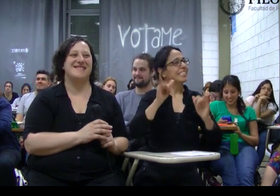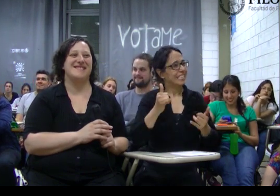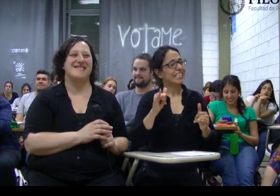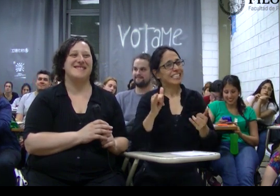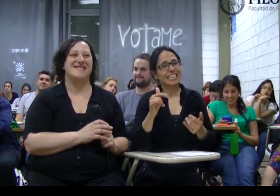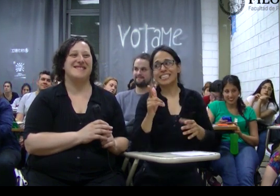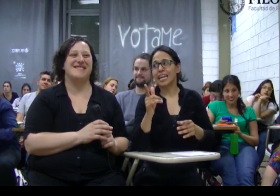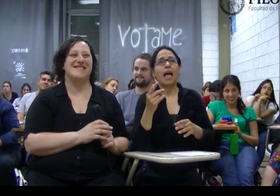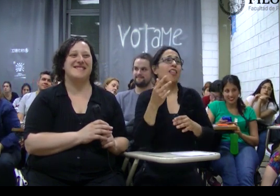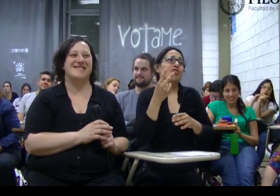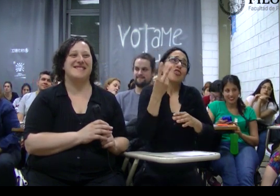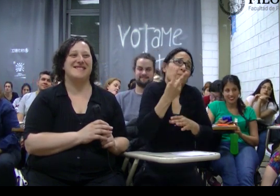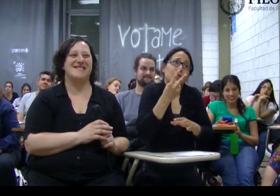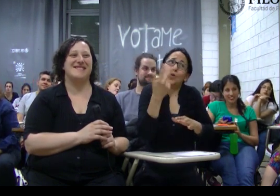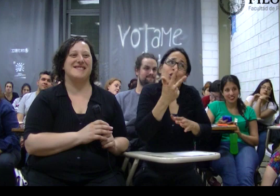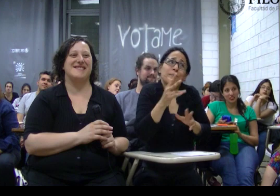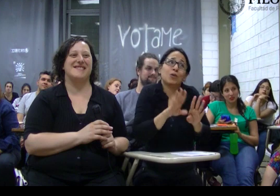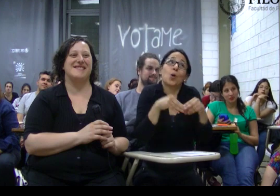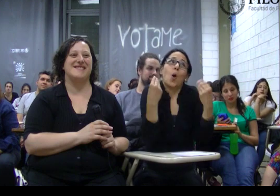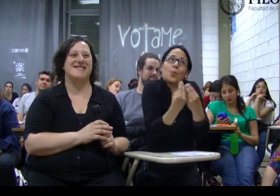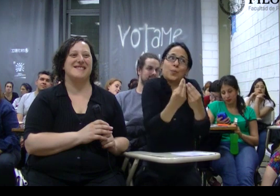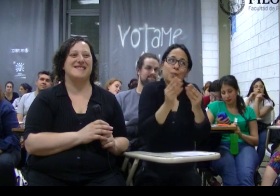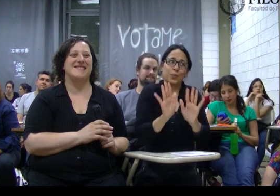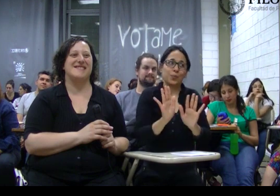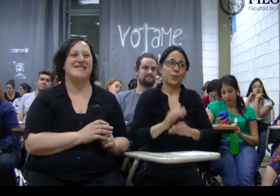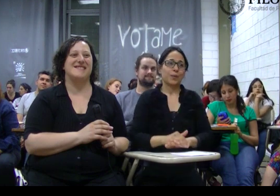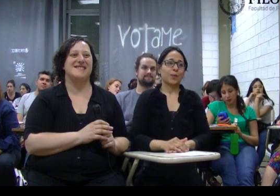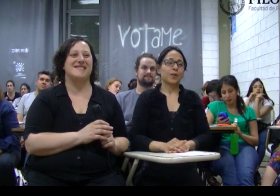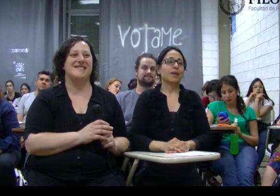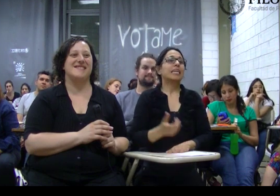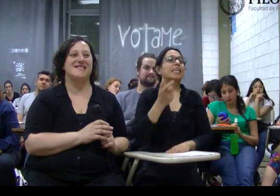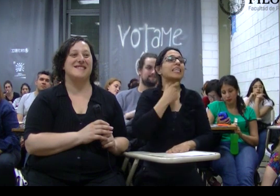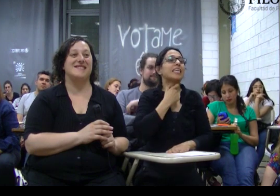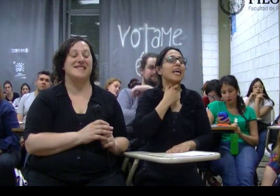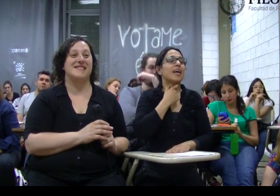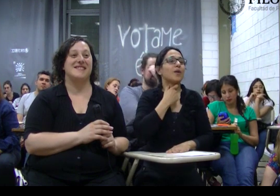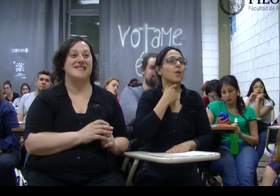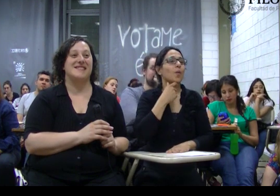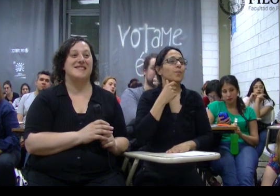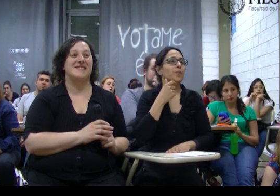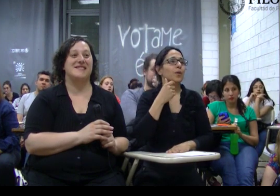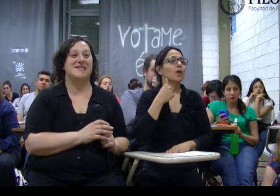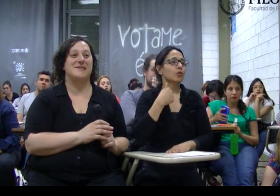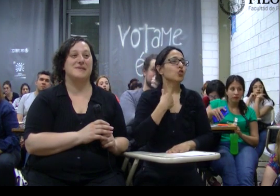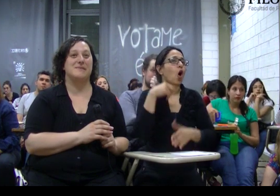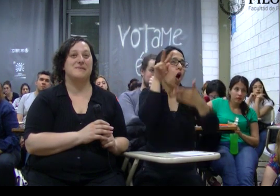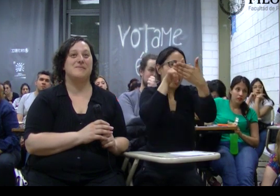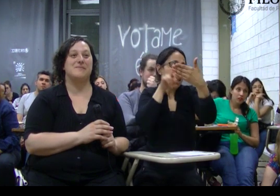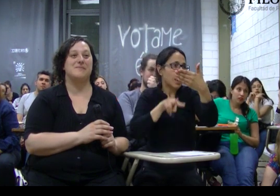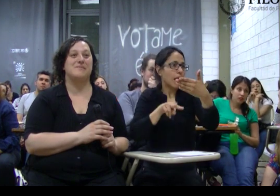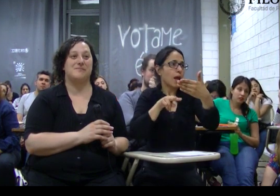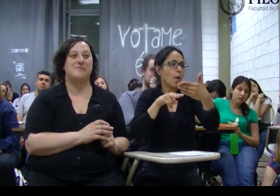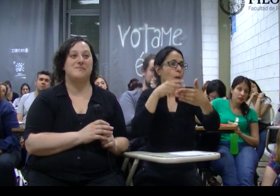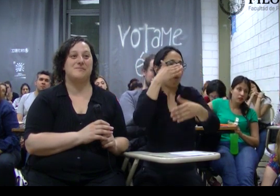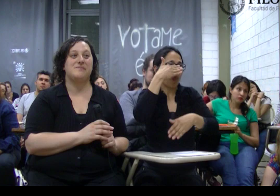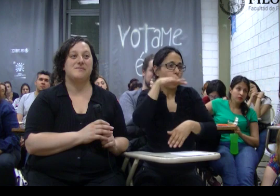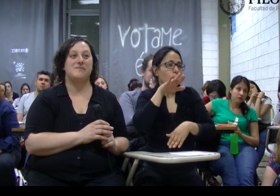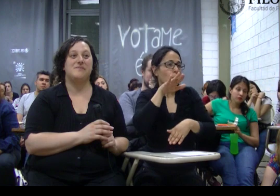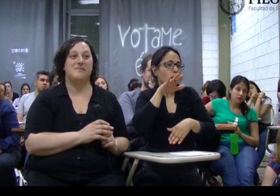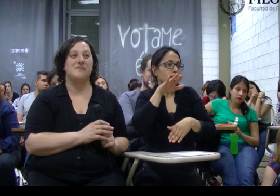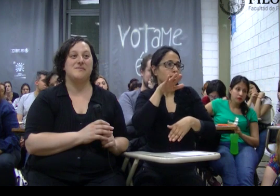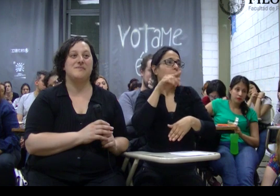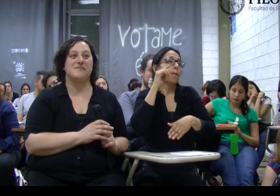tuvieran 20 minutos, sí, cerramos. Les quiero ahora, entonces les voy a leer y después...